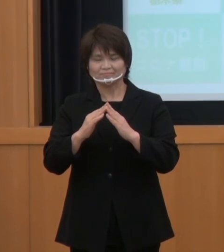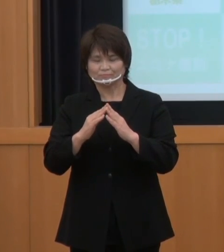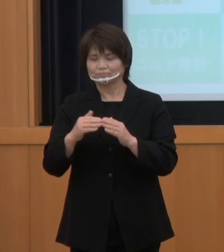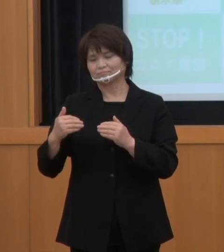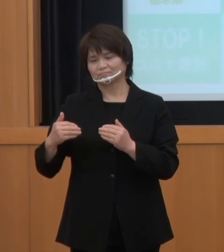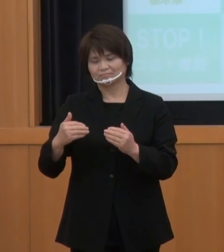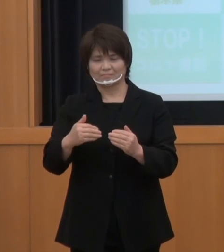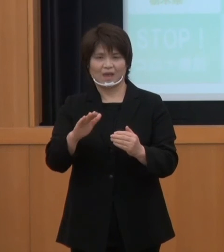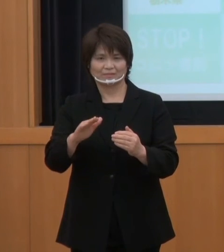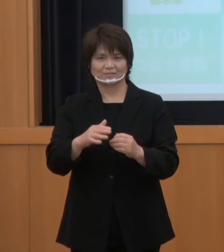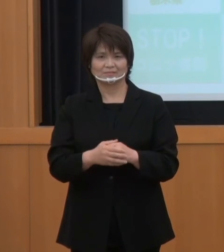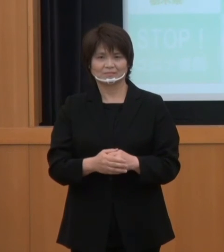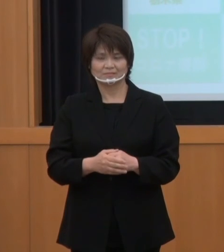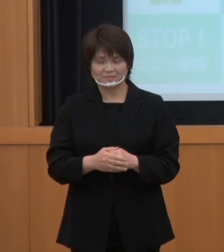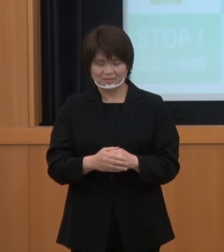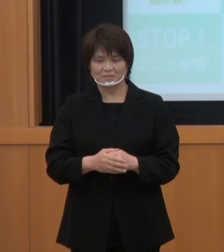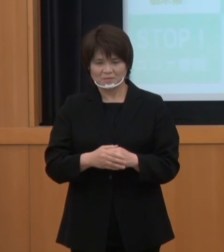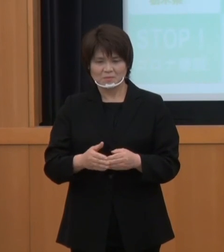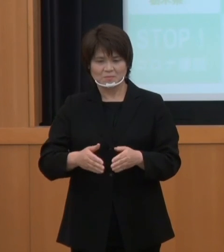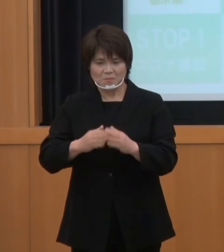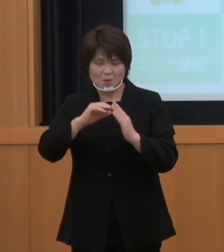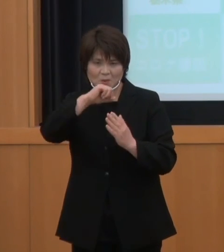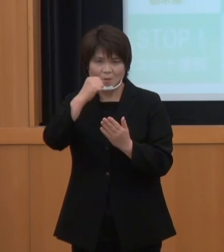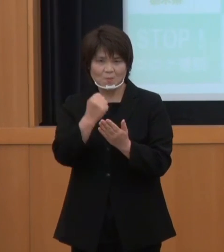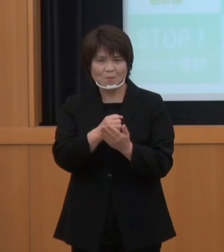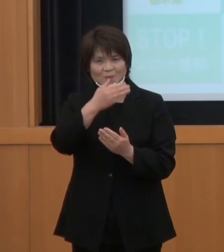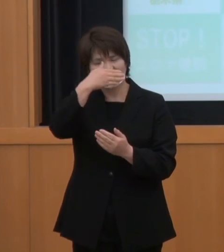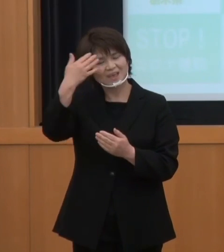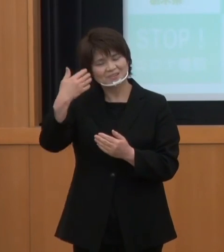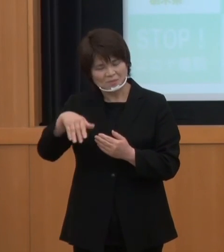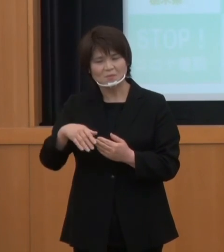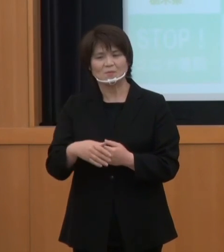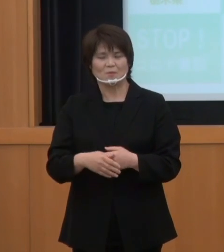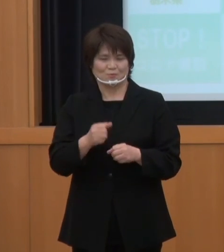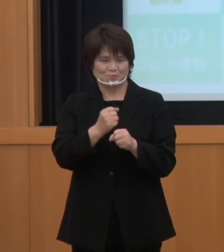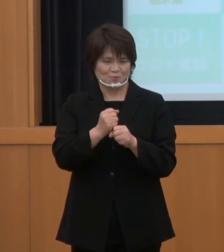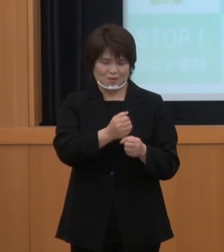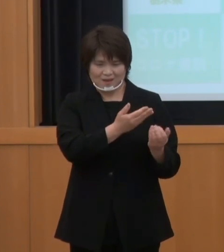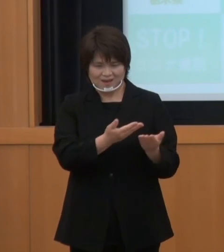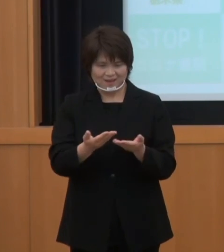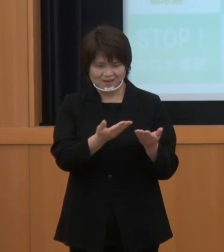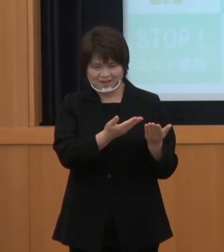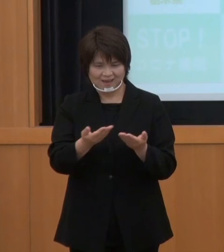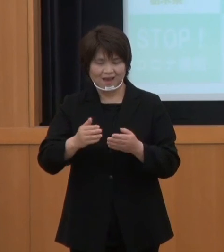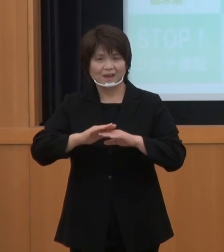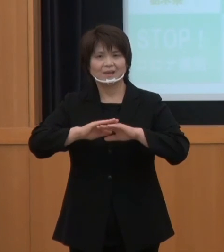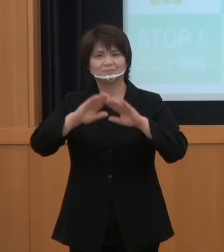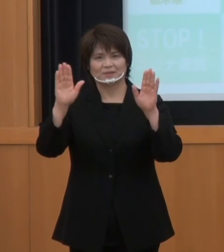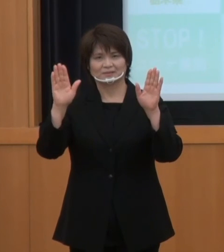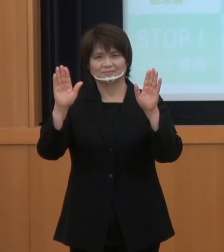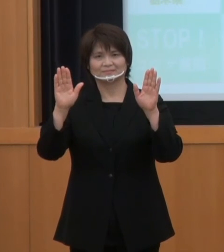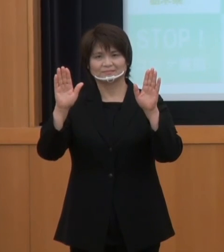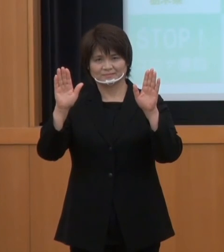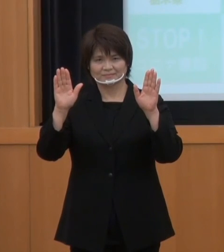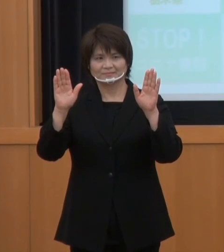、やっと工場が完成し生産ラインも動き出したんですね。